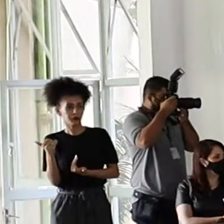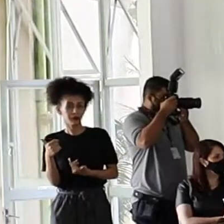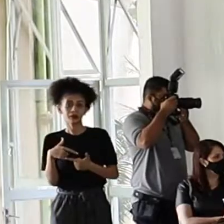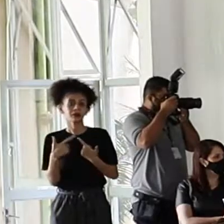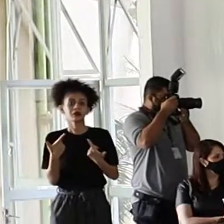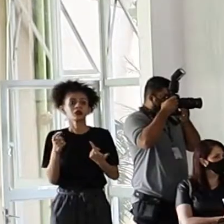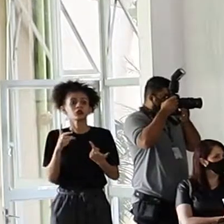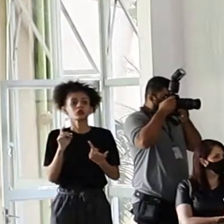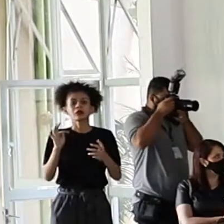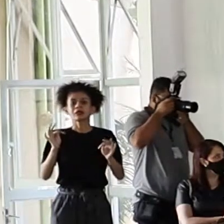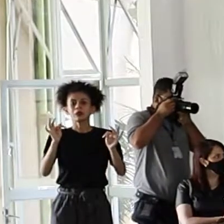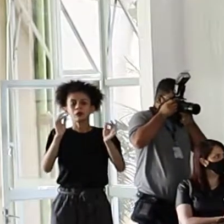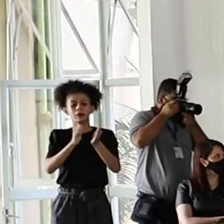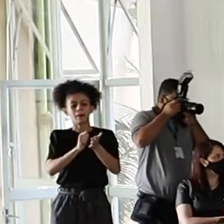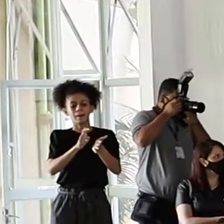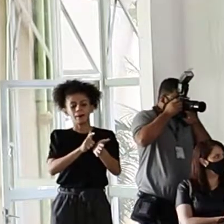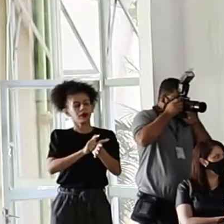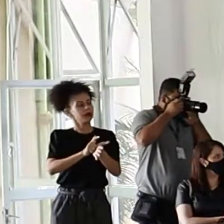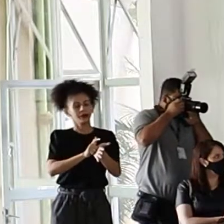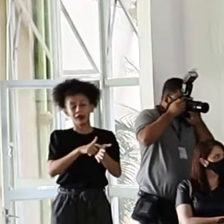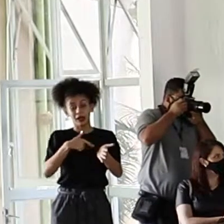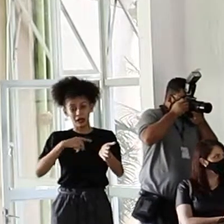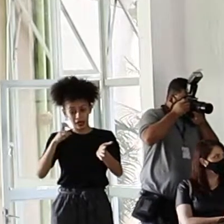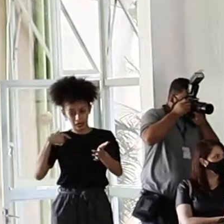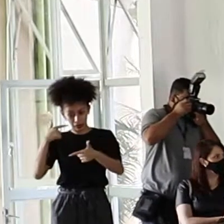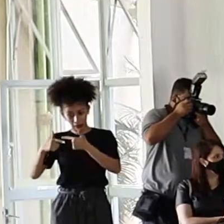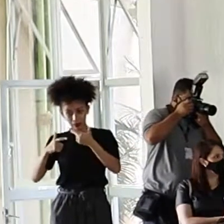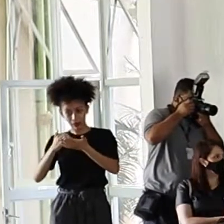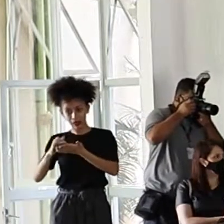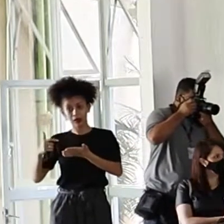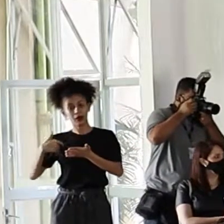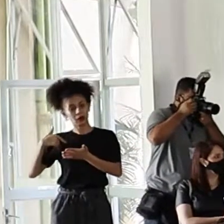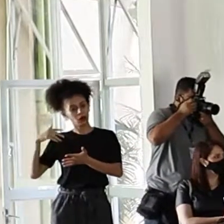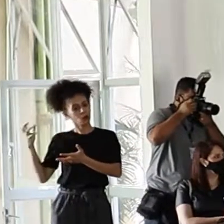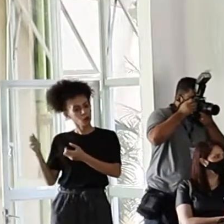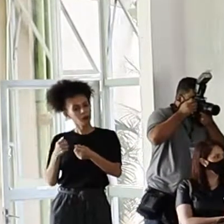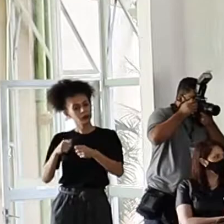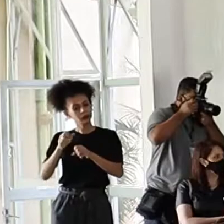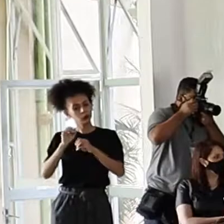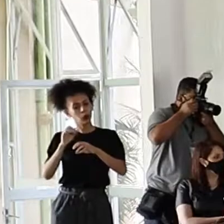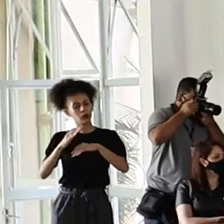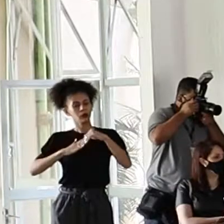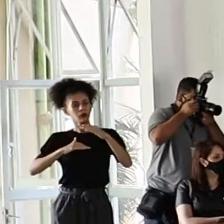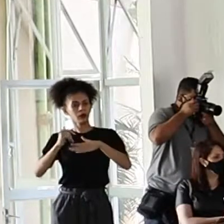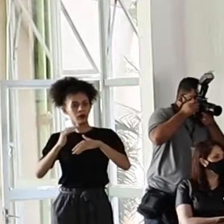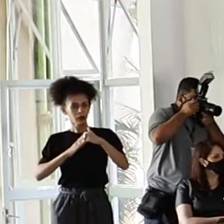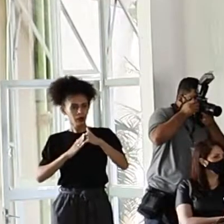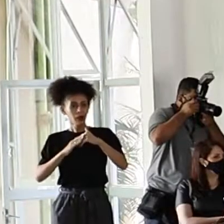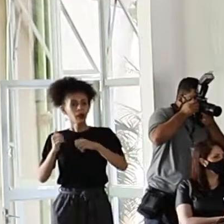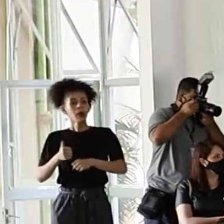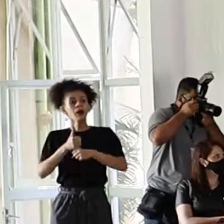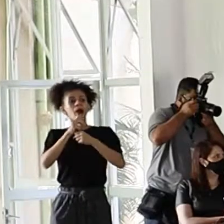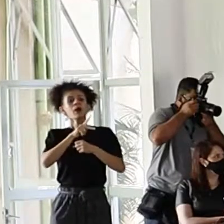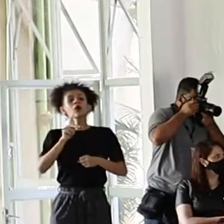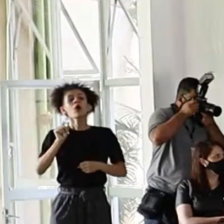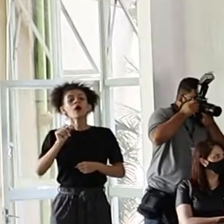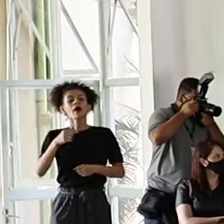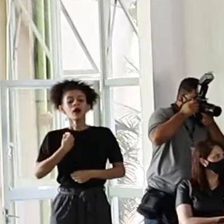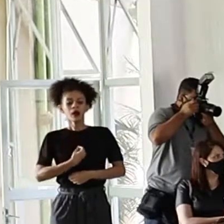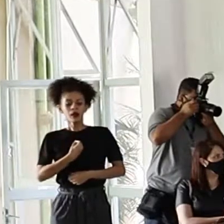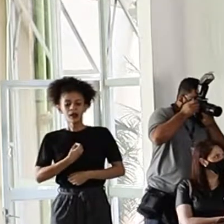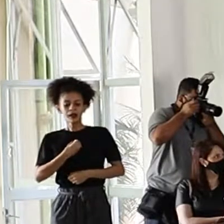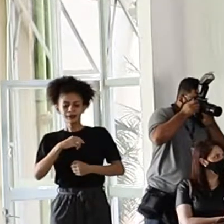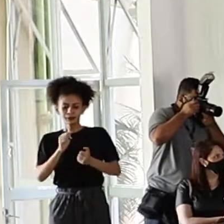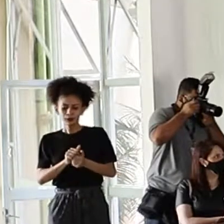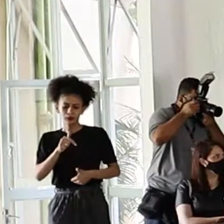essa aplicação profissional para secretaria é o melhor professor aquele que tá no chão da fábrica aqui tá atuando no mercado e aí